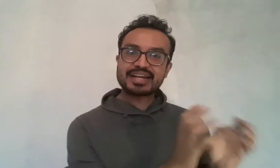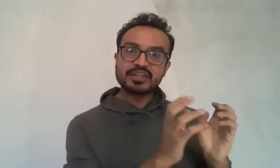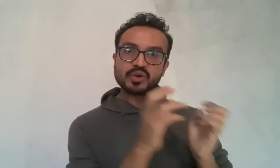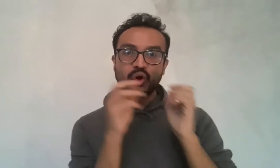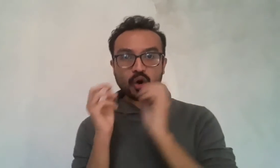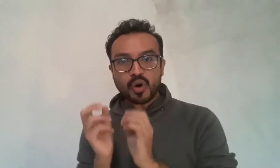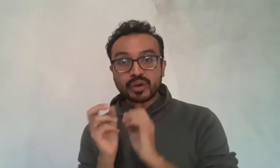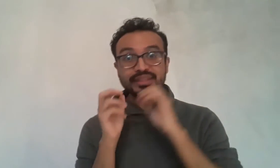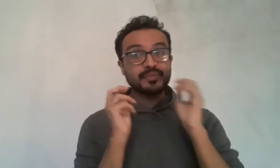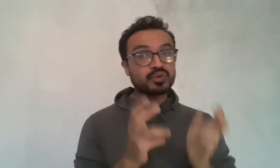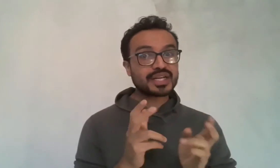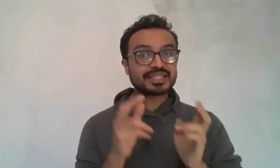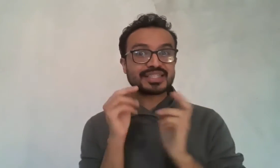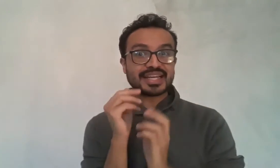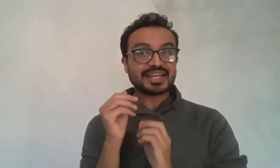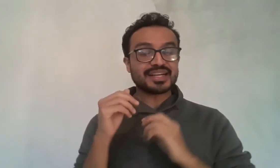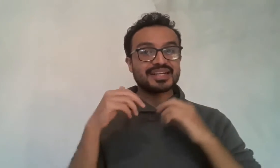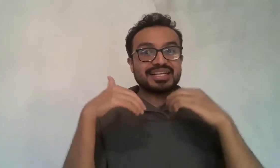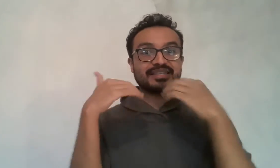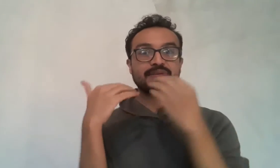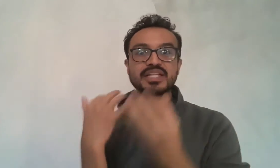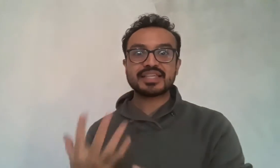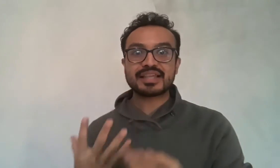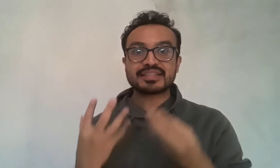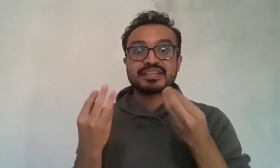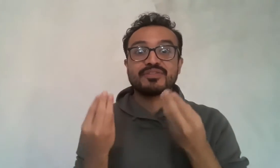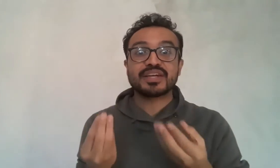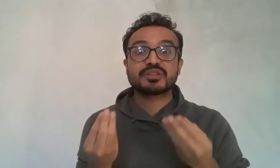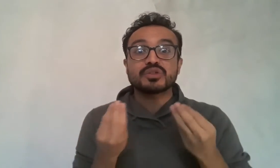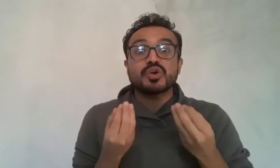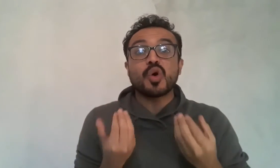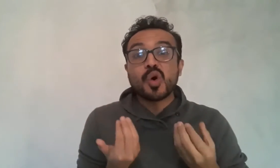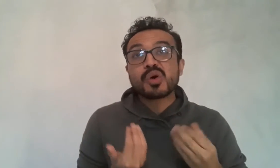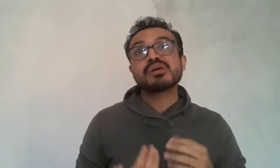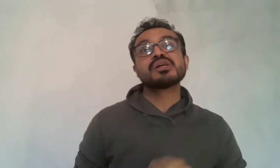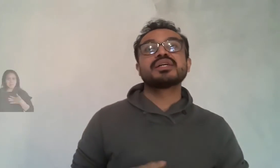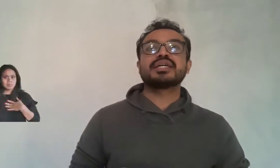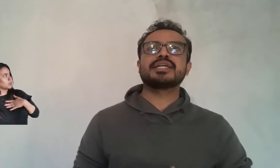escarnio o te burlas de las debilidades, defectos o